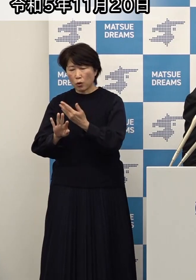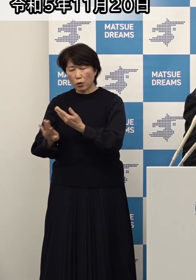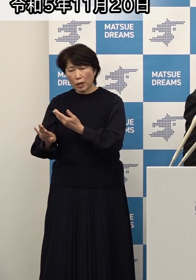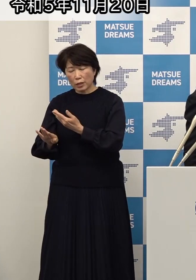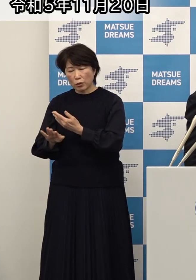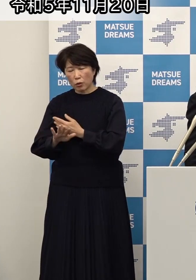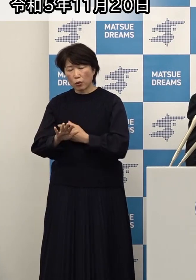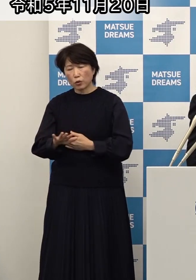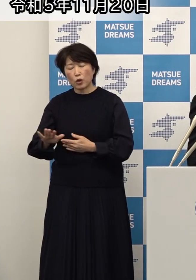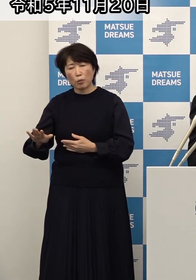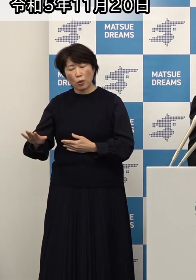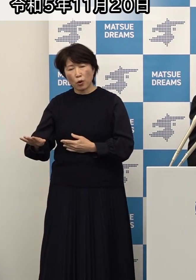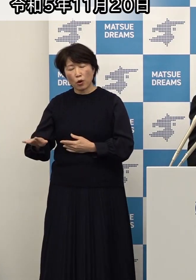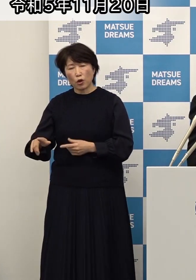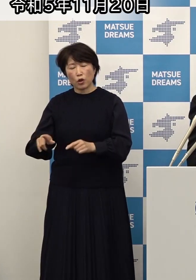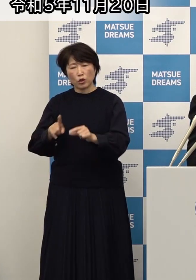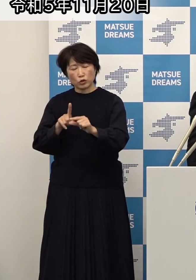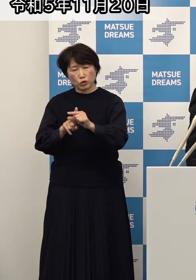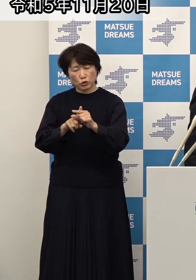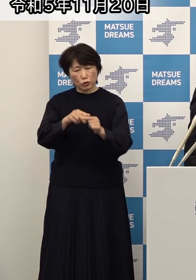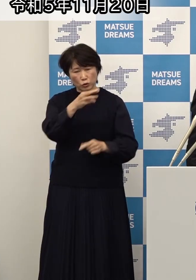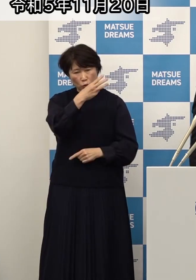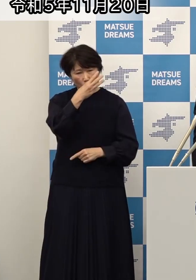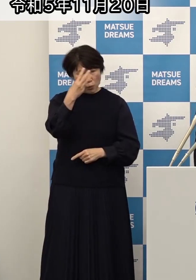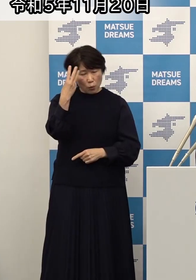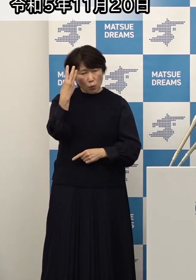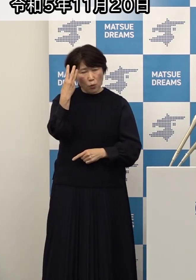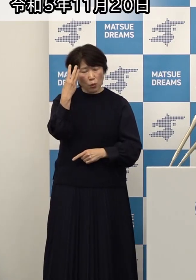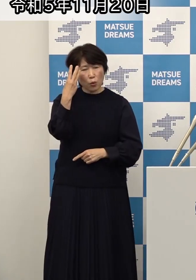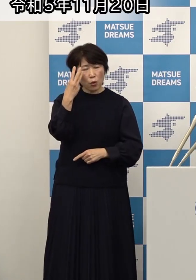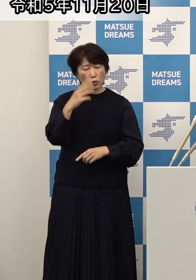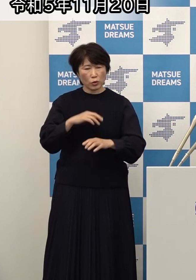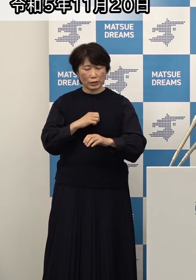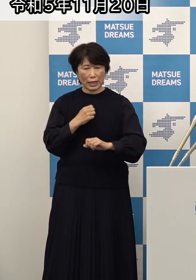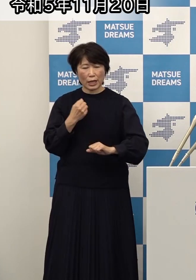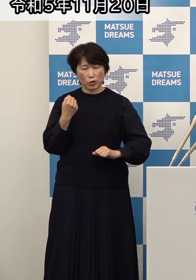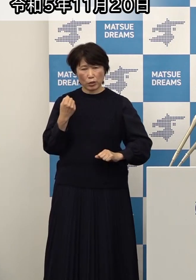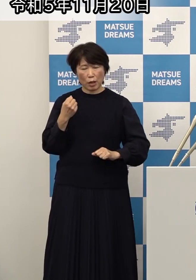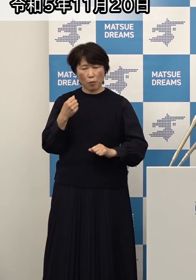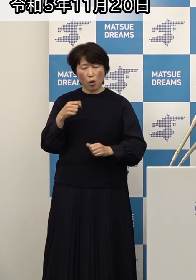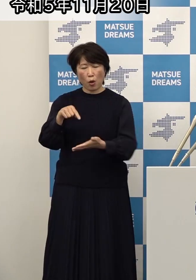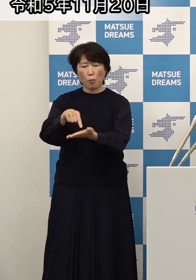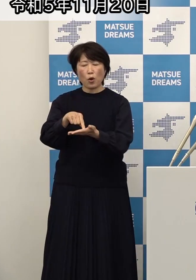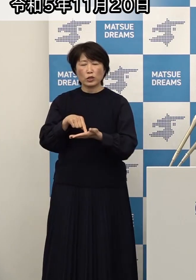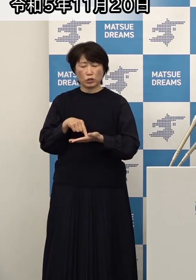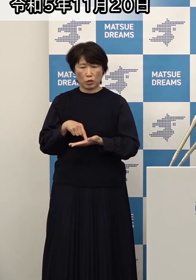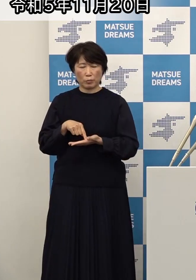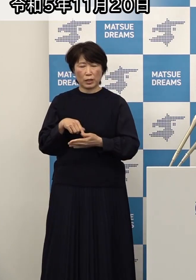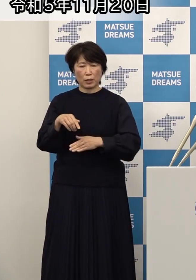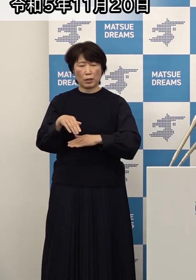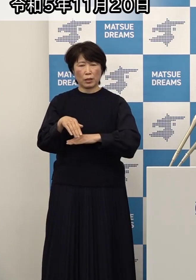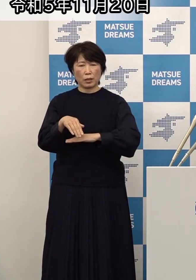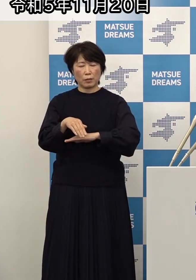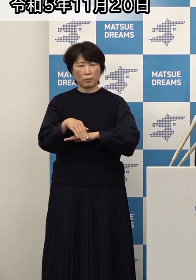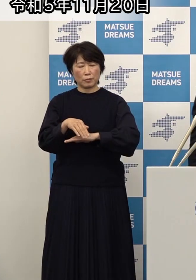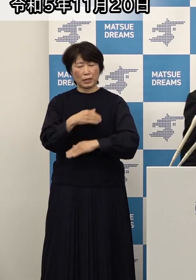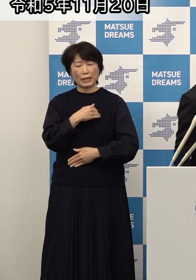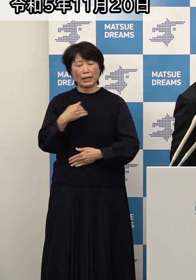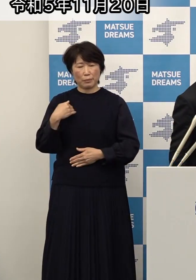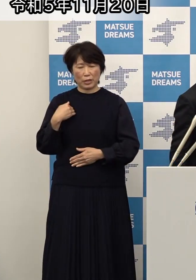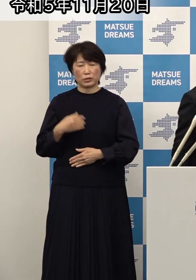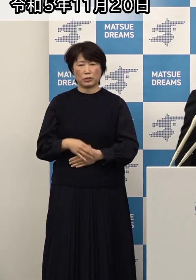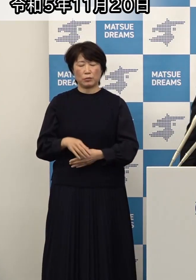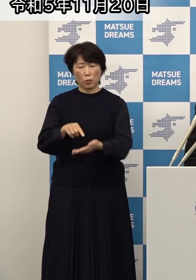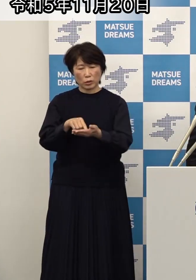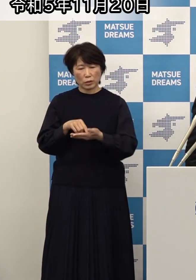り中学生高校生もですね出前講座を受け付けますので、ぜひこちらもご連絡いただければと思います。